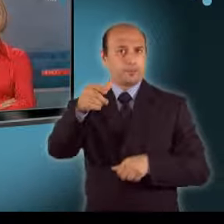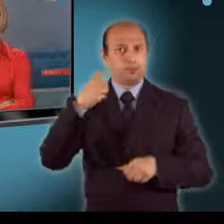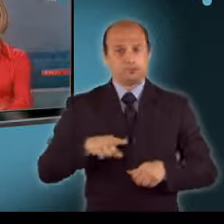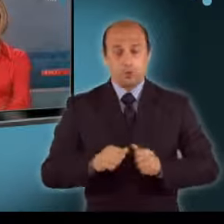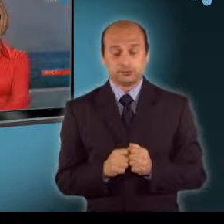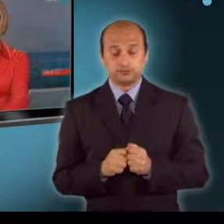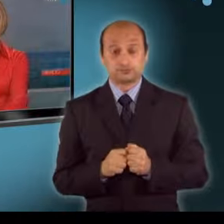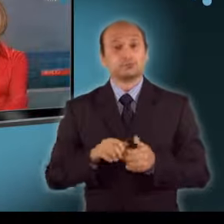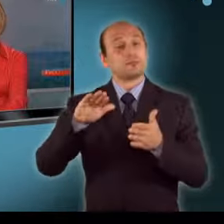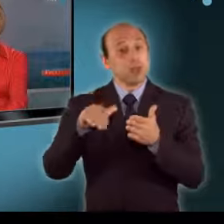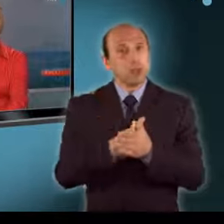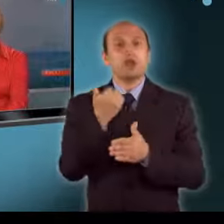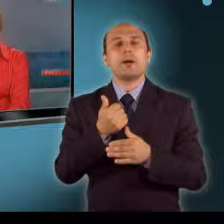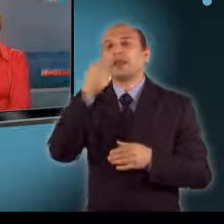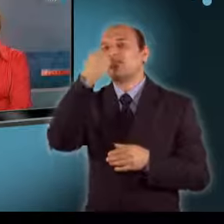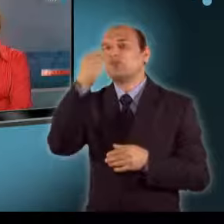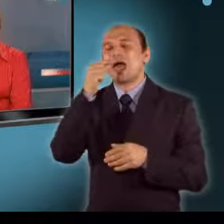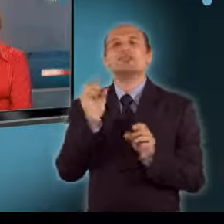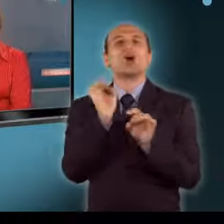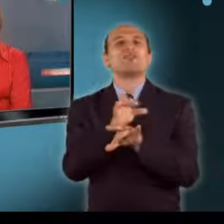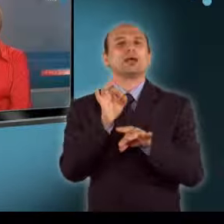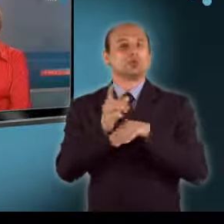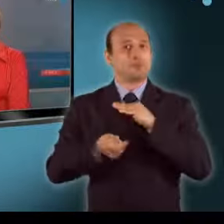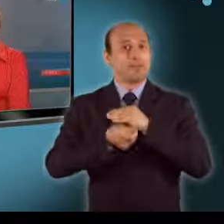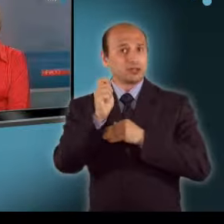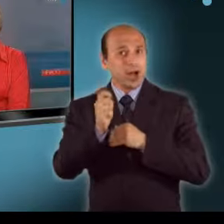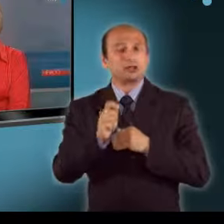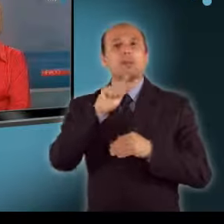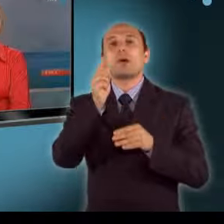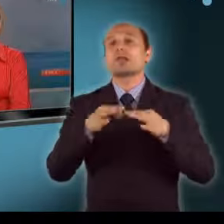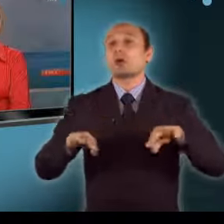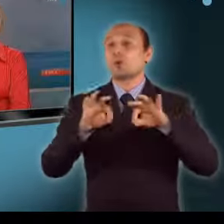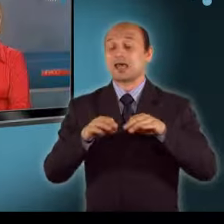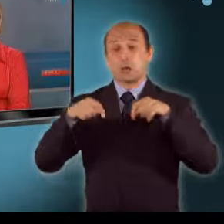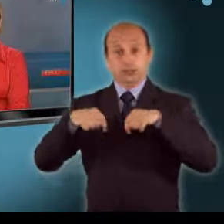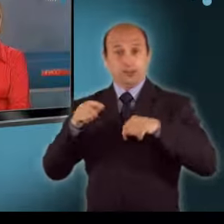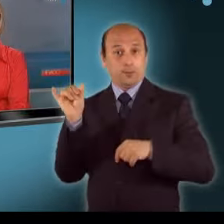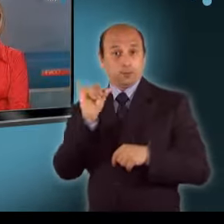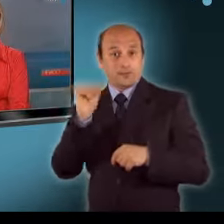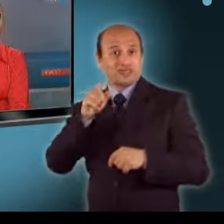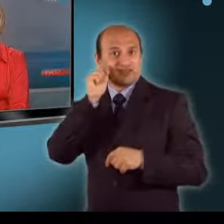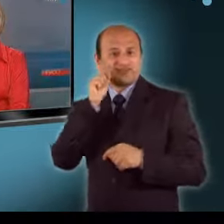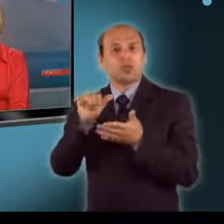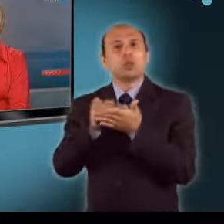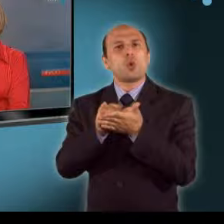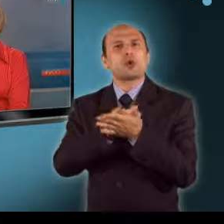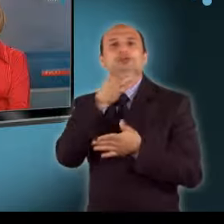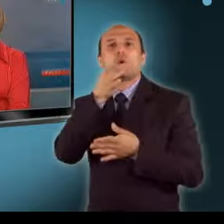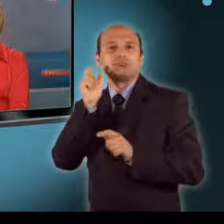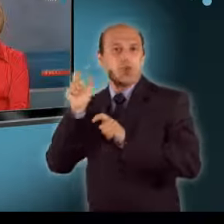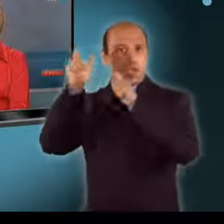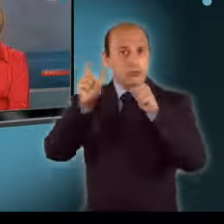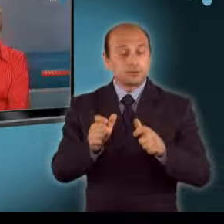Újabb H1N1 vírussal fertőzött beteget találtak Magyarországon. A fiatal budapesti férfi szombaton jött haza New Yorkból. Amikor átment a